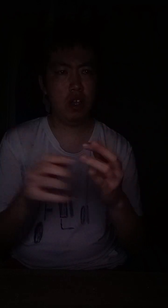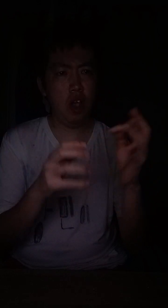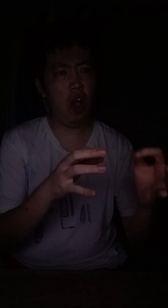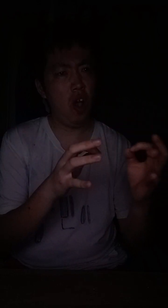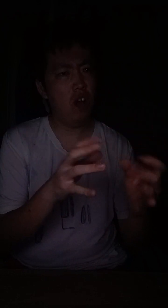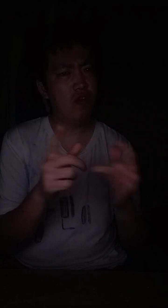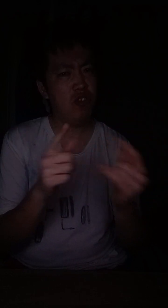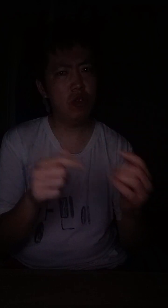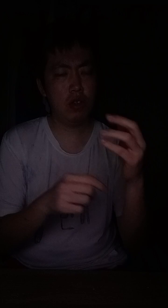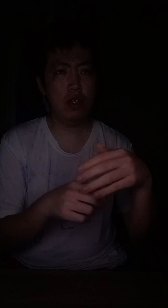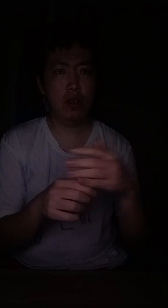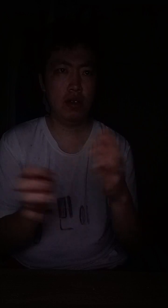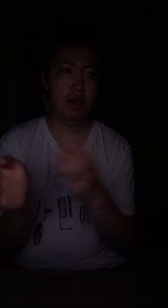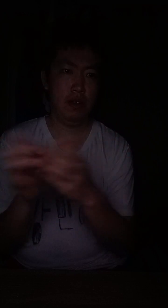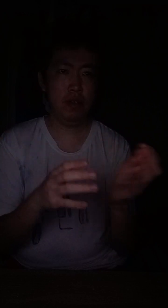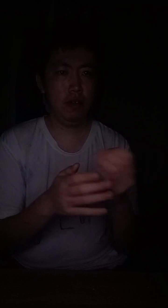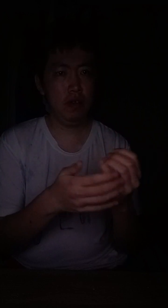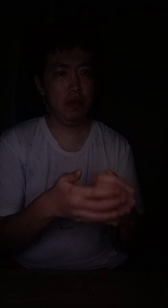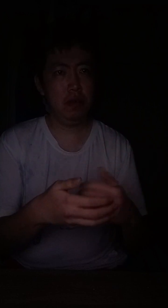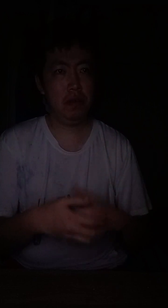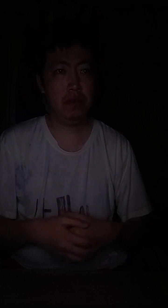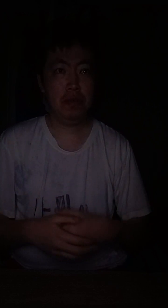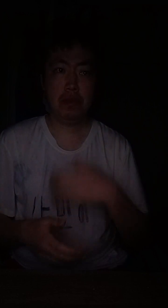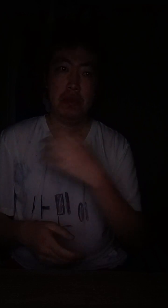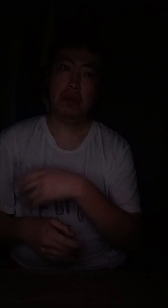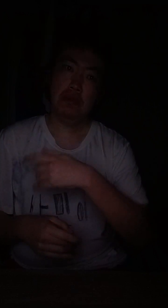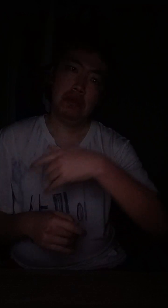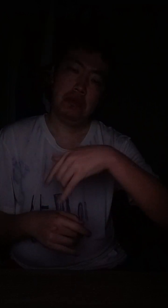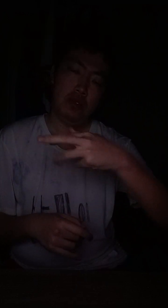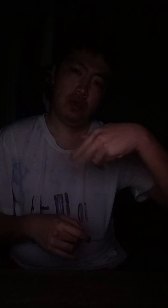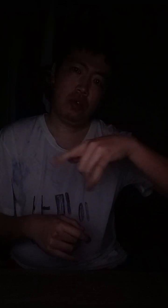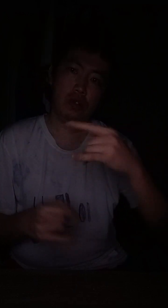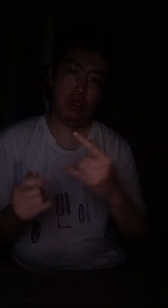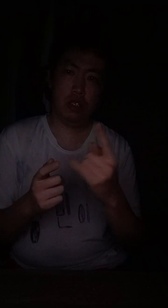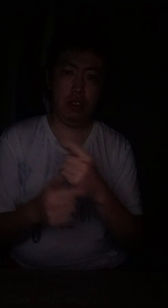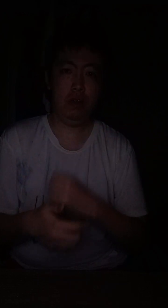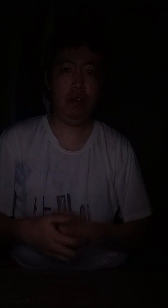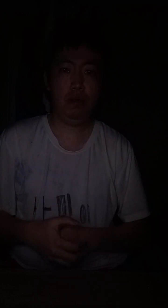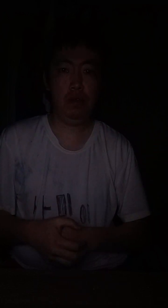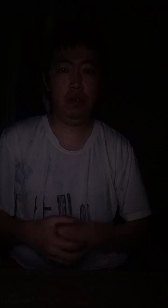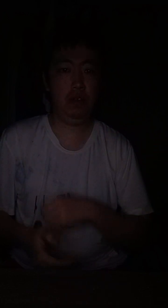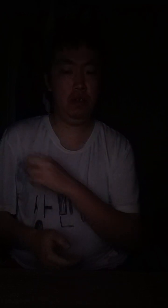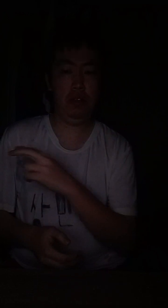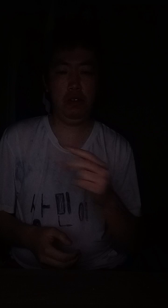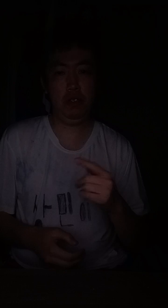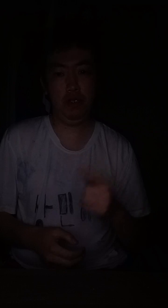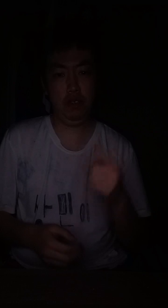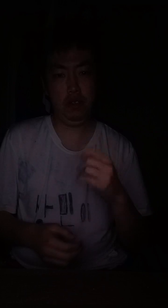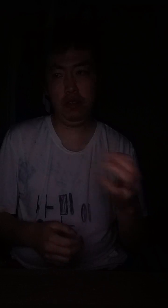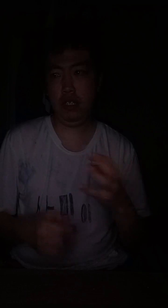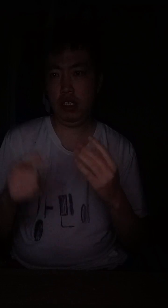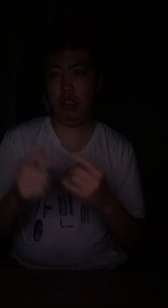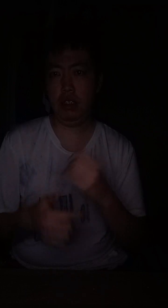하여 조직 개편에 앞장섰던 자, 공영방송은 대통령의 국정 철학을 적극 반영해야 한다는